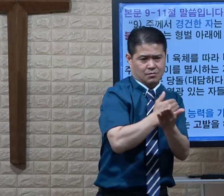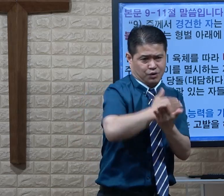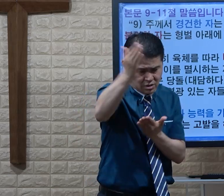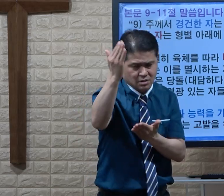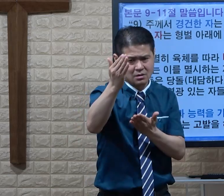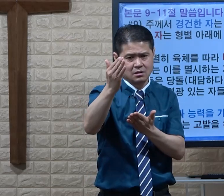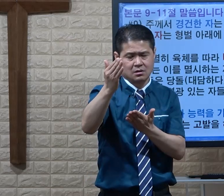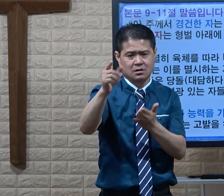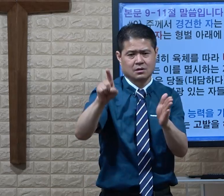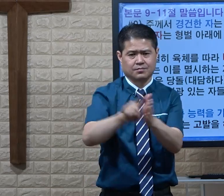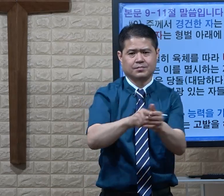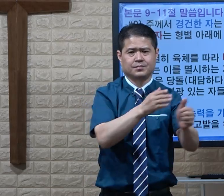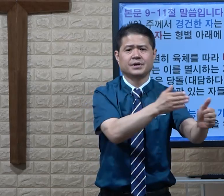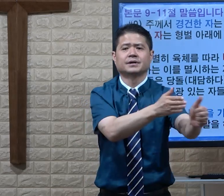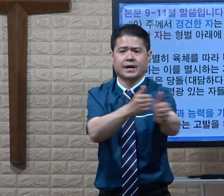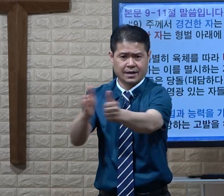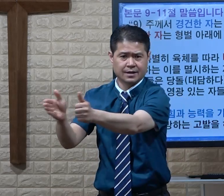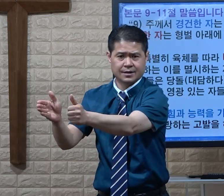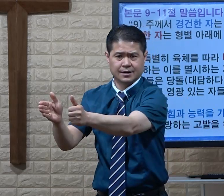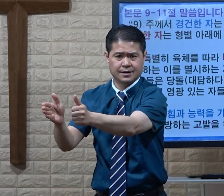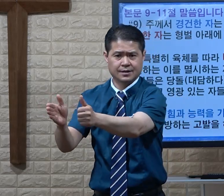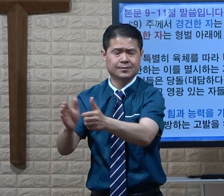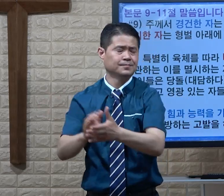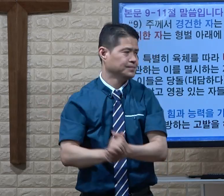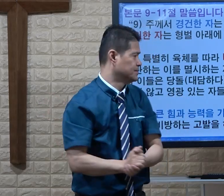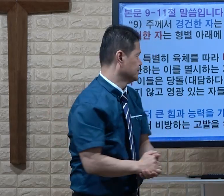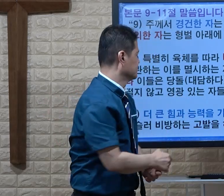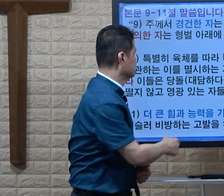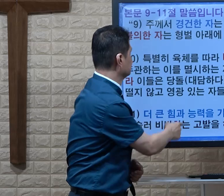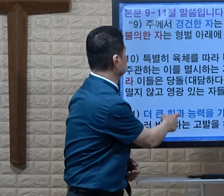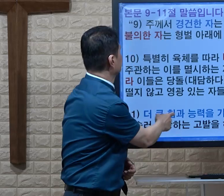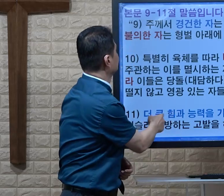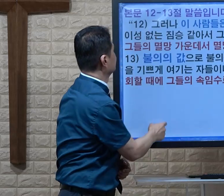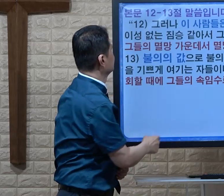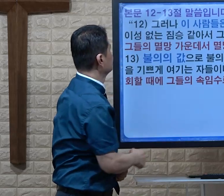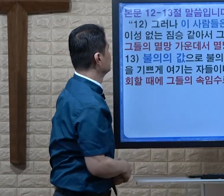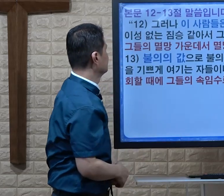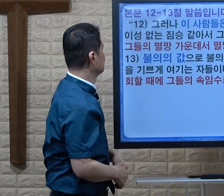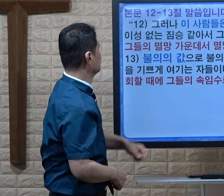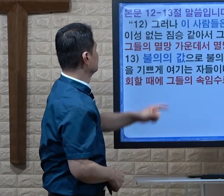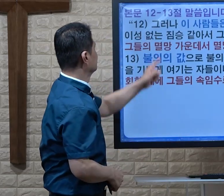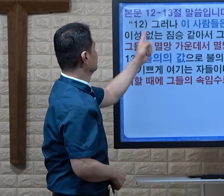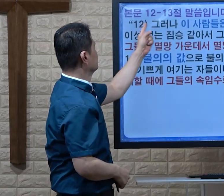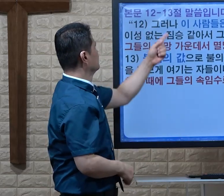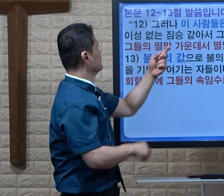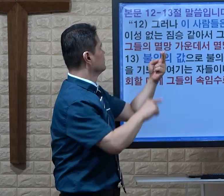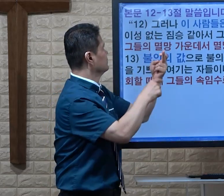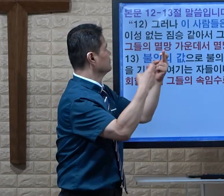지혜와 분별력을 가지고 예수님의 이름으로 여러분들이 물리치시길 바랍니다.